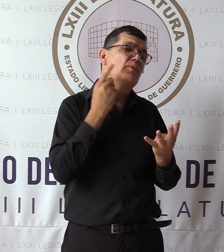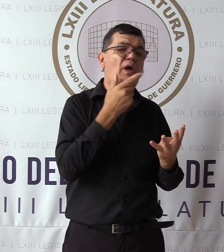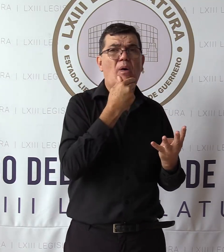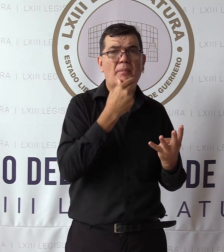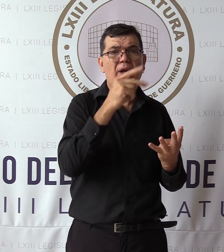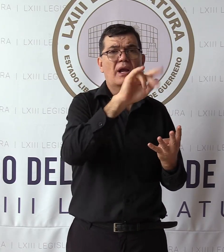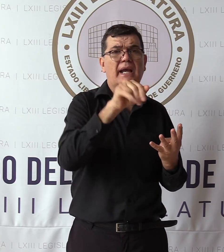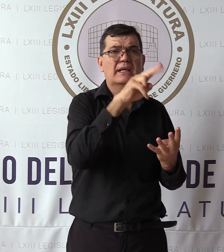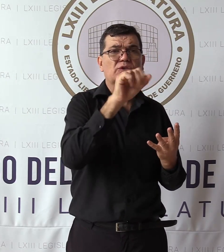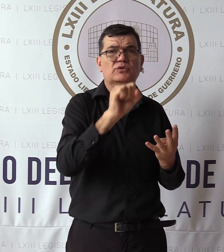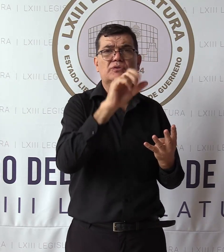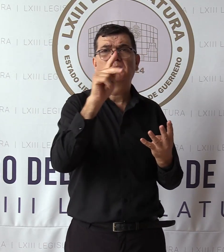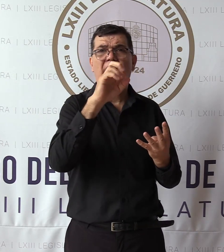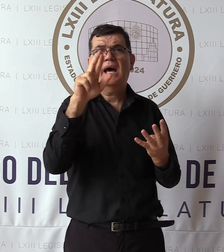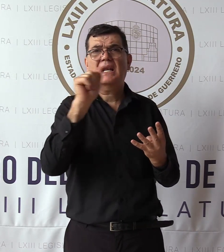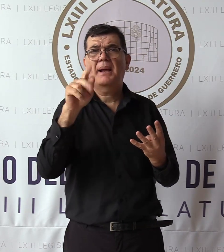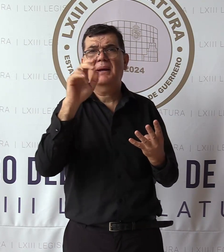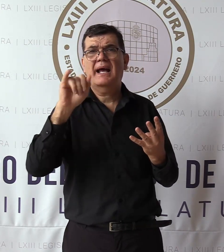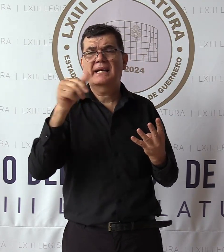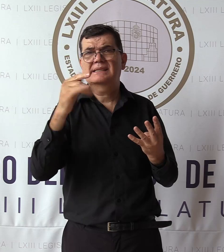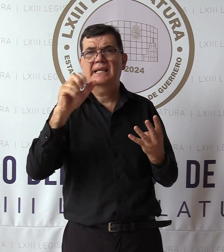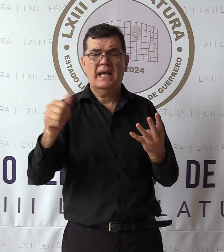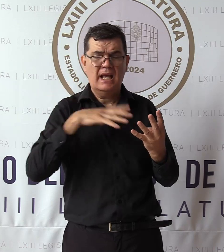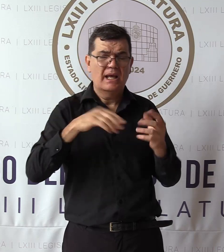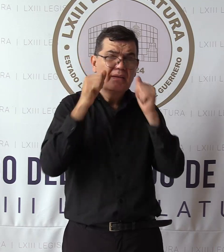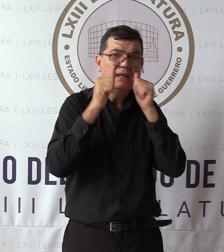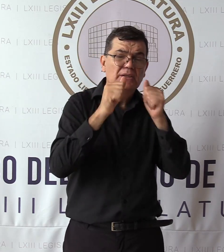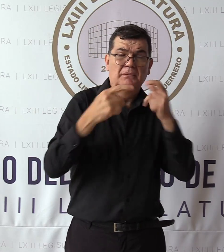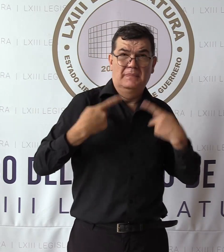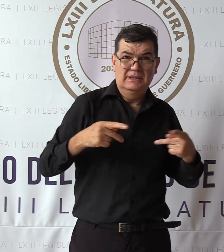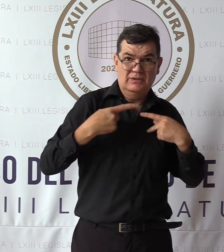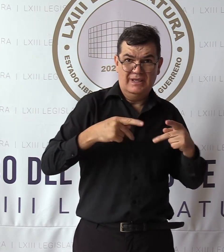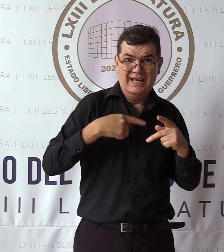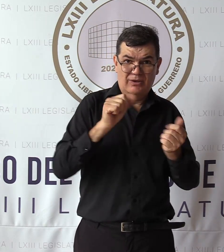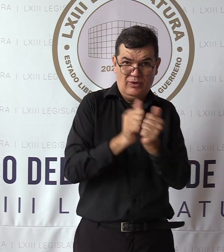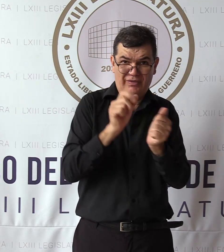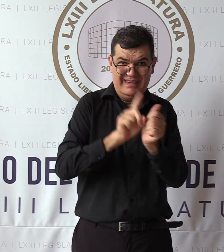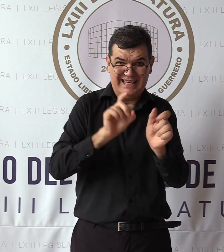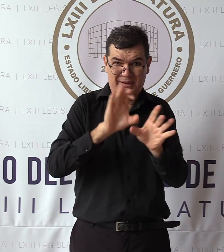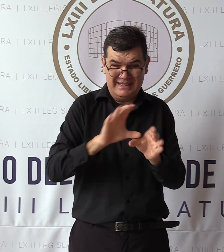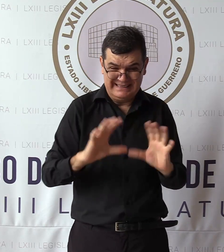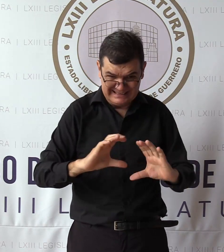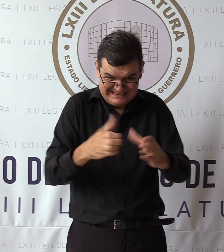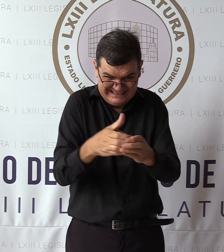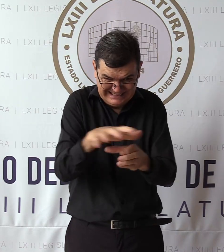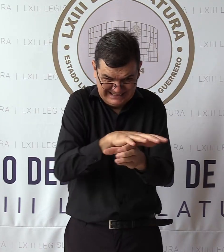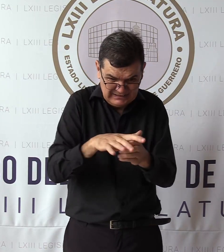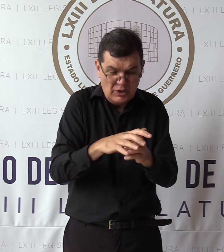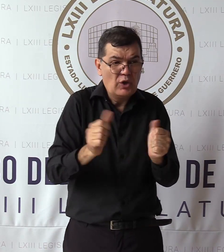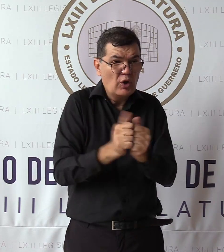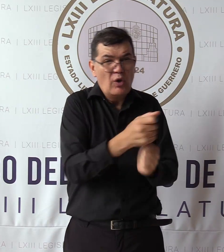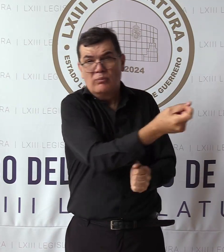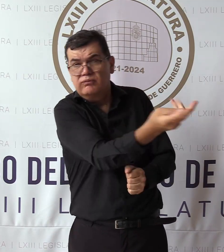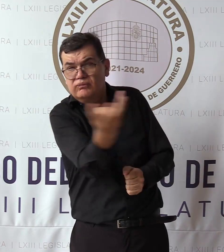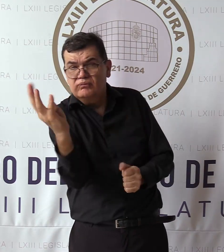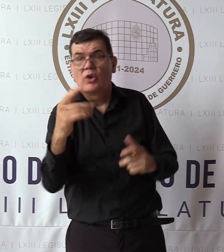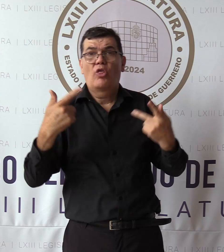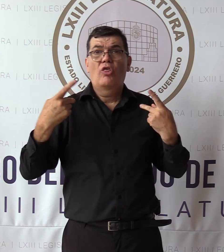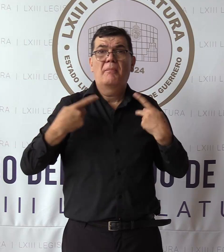García, integrantes de la Comisión de Atención a las Personas con Discapacidad, con los presidentes de los 12 municipios donde se realizaría